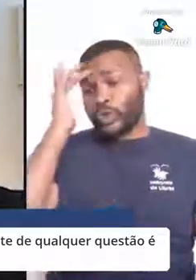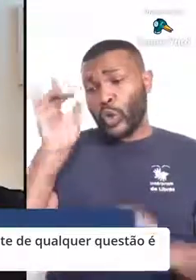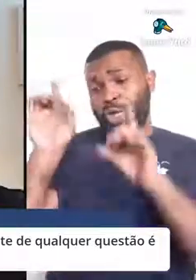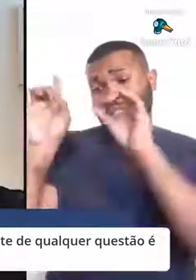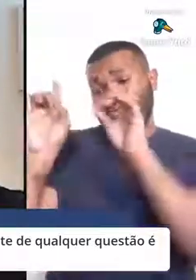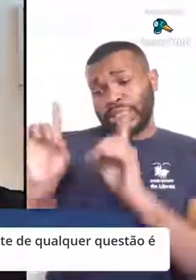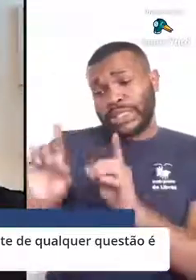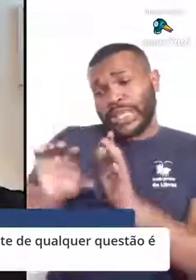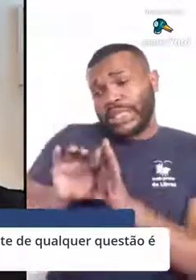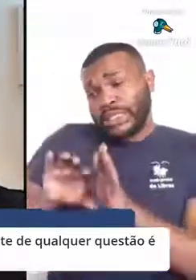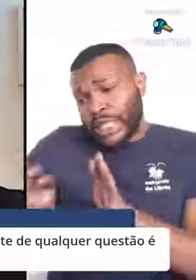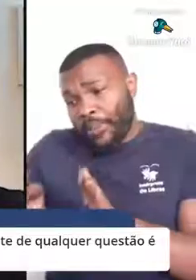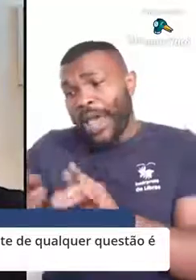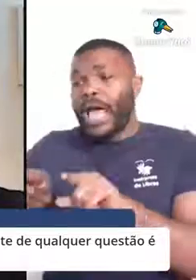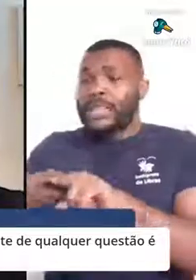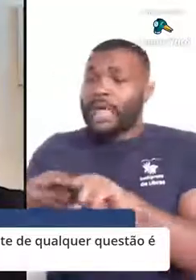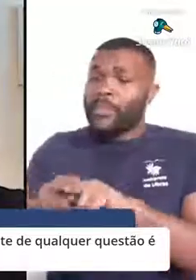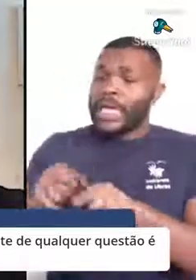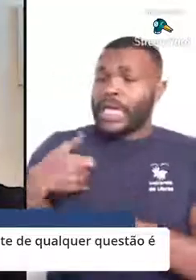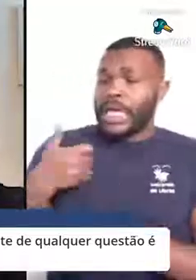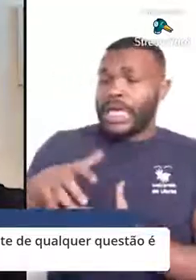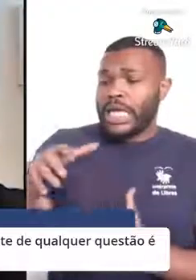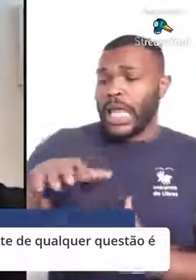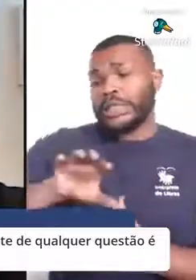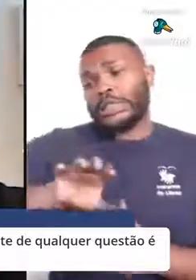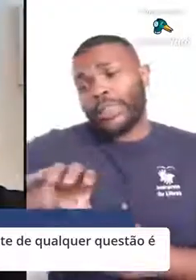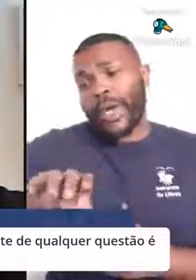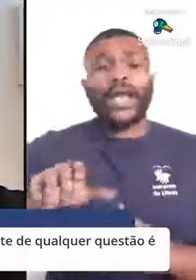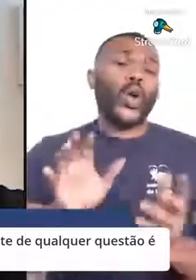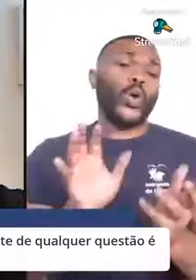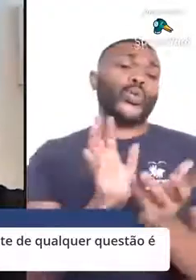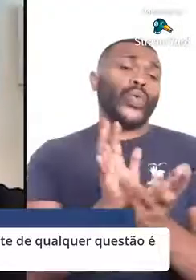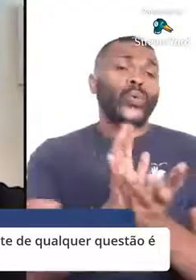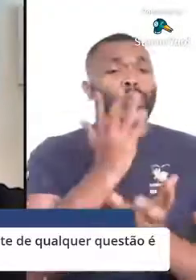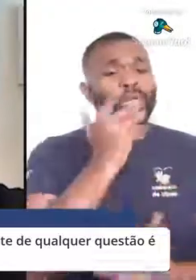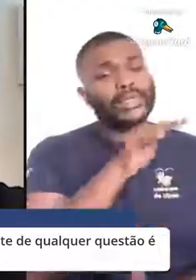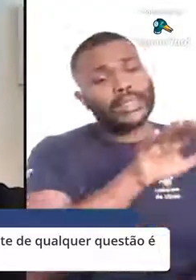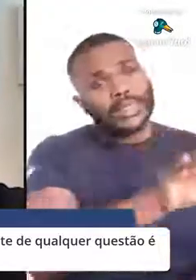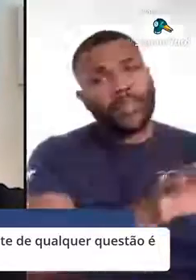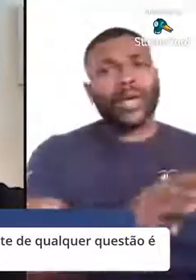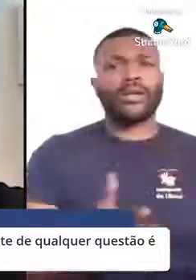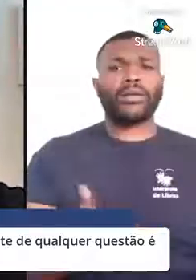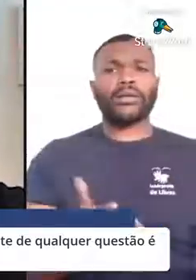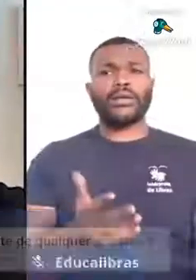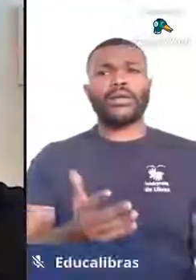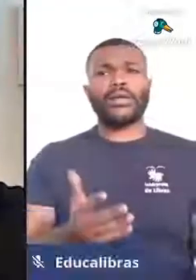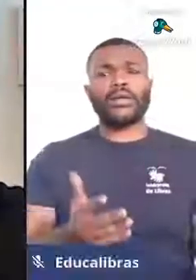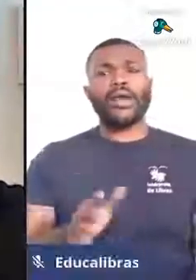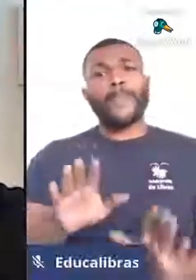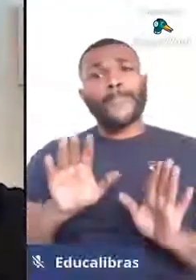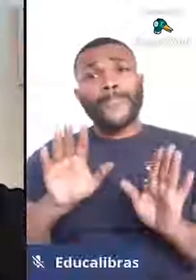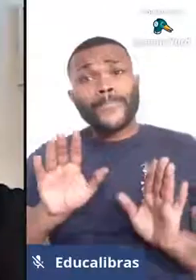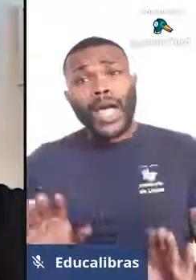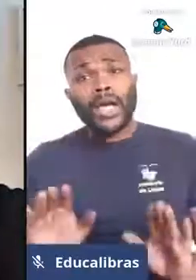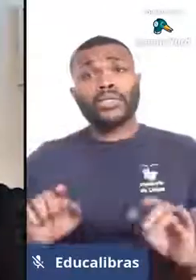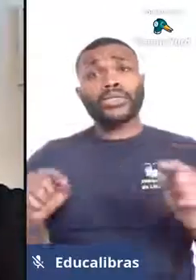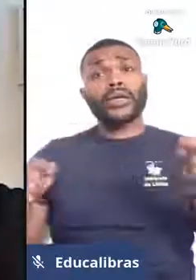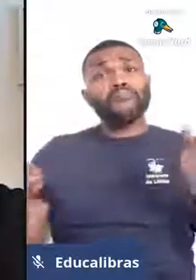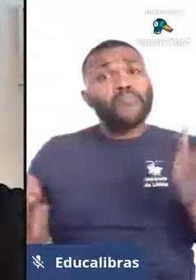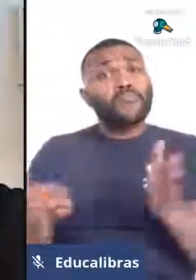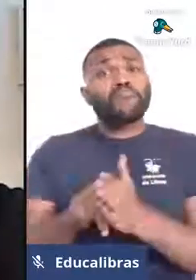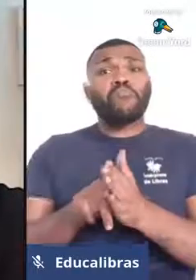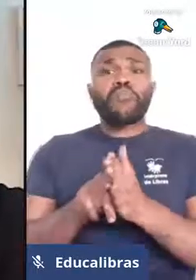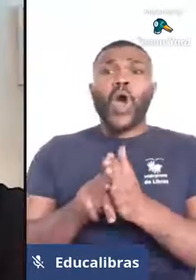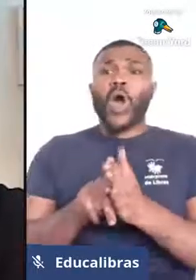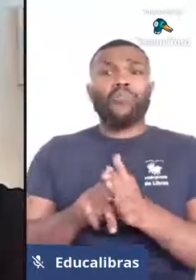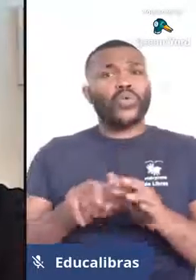idosos, alienando as crianças, alienando grupos que não têm deficiência, mas que são parte desse todo